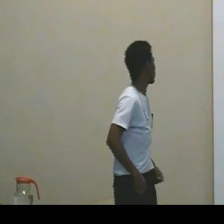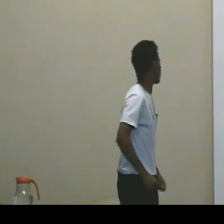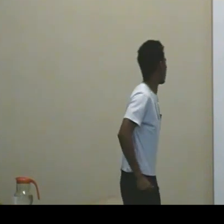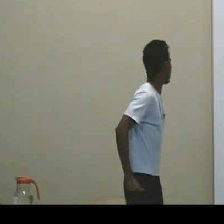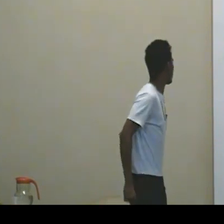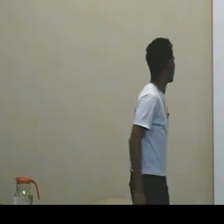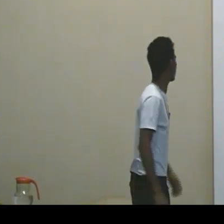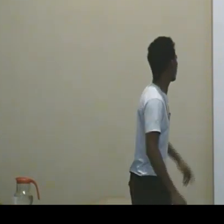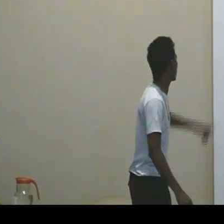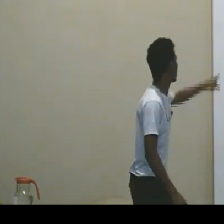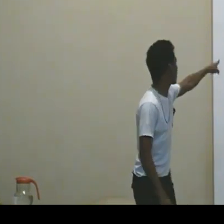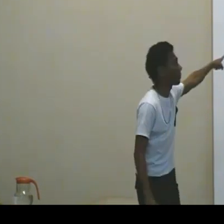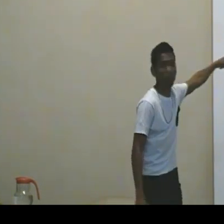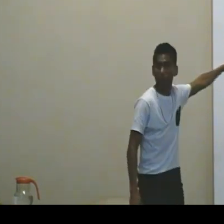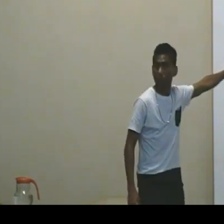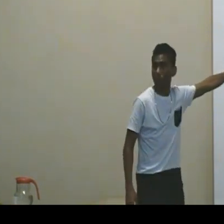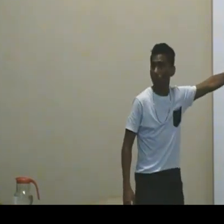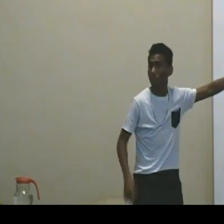trazer uma foto do Charles para mostrar a vocês.